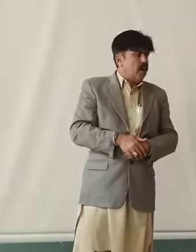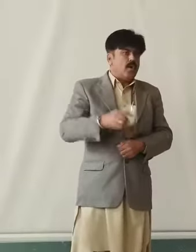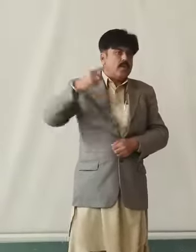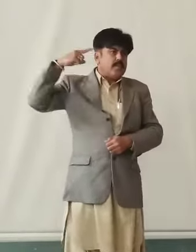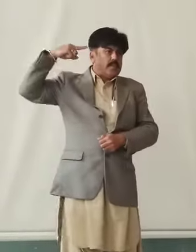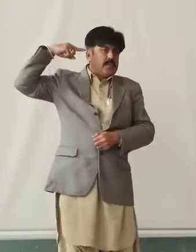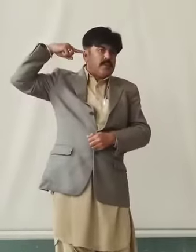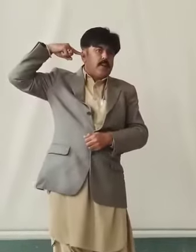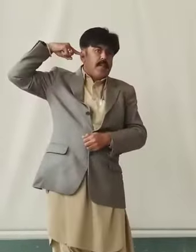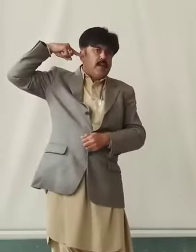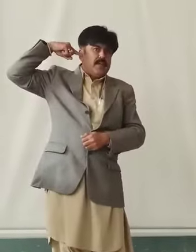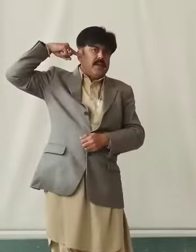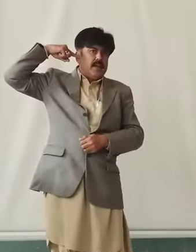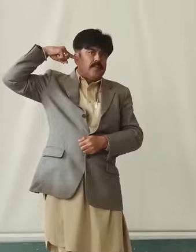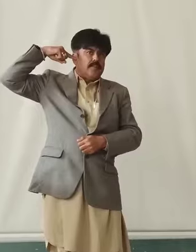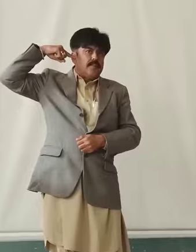और टम्पैनोमीटर,